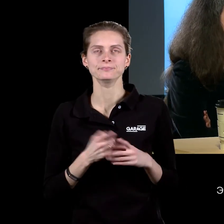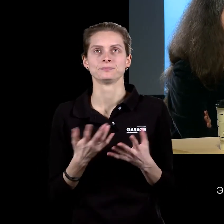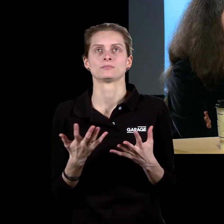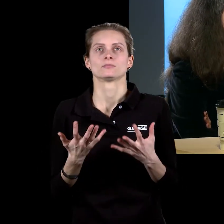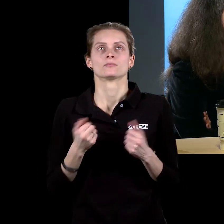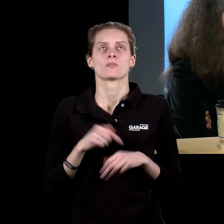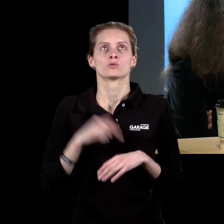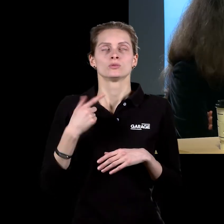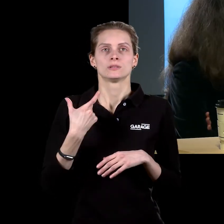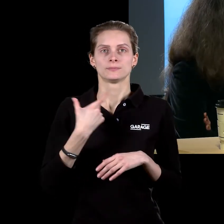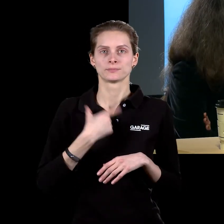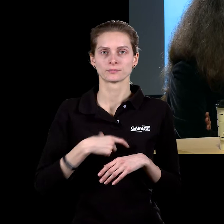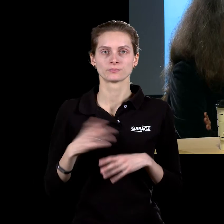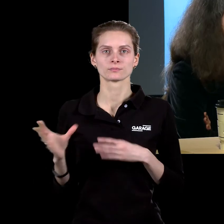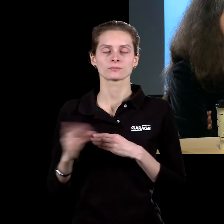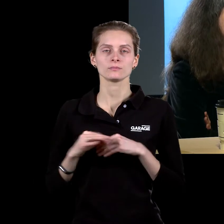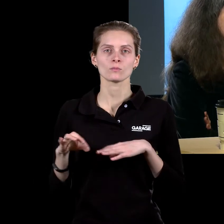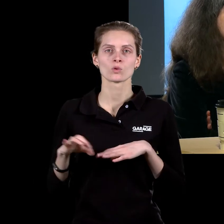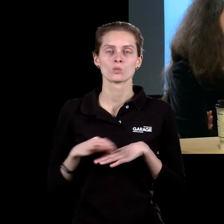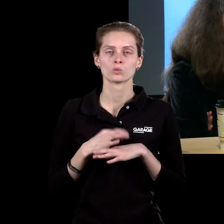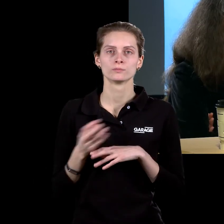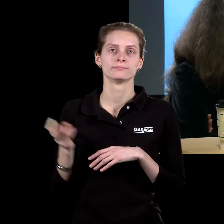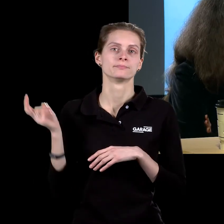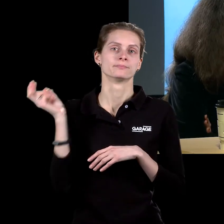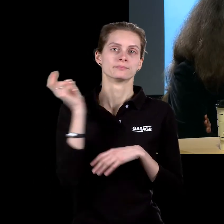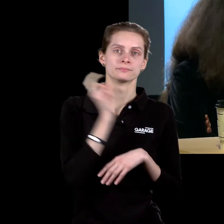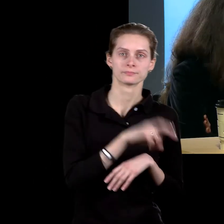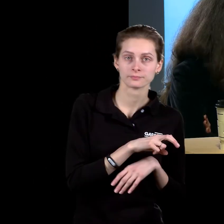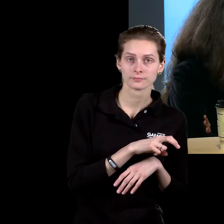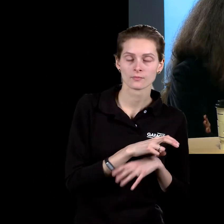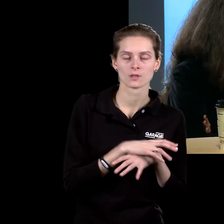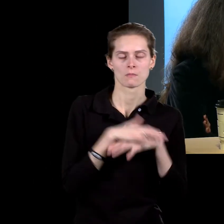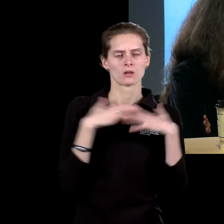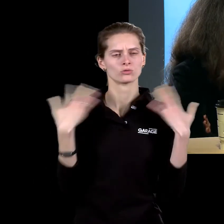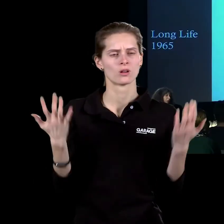себя. Она с мужем работают, они работают, у них огромная мастерская